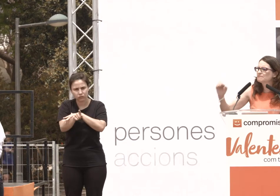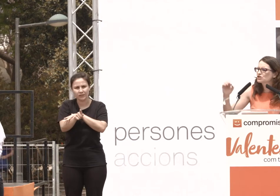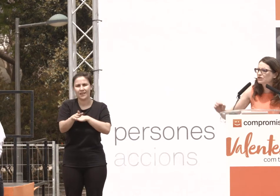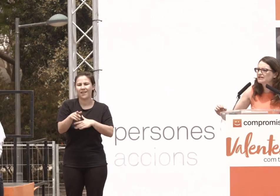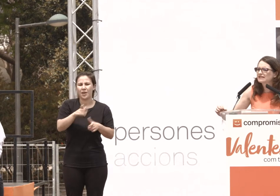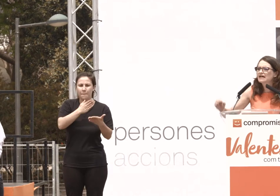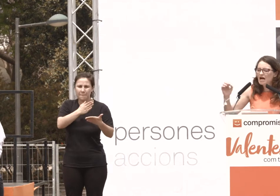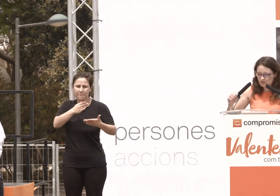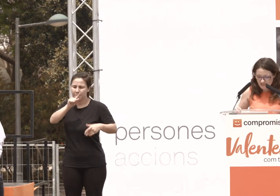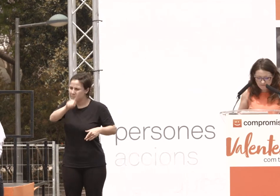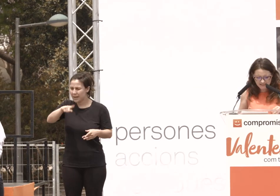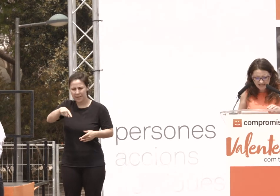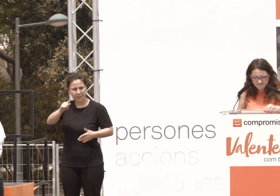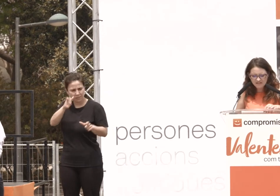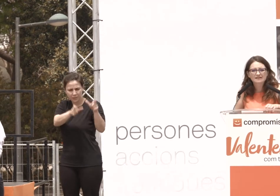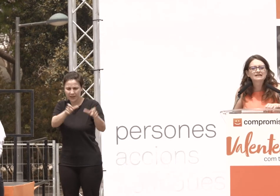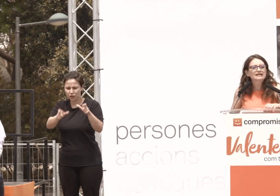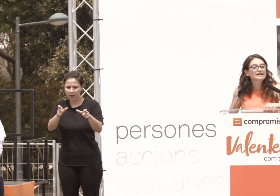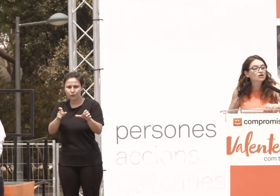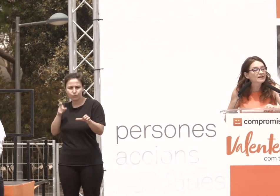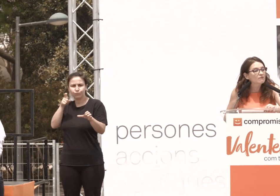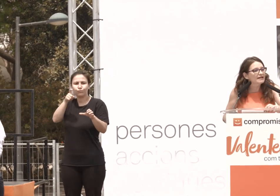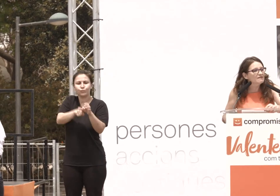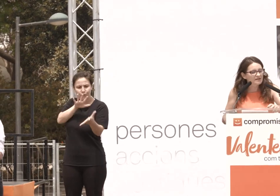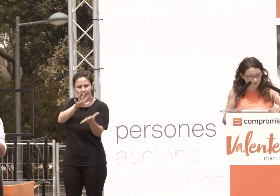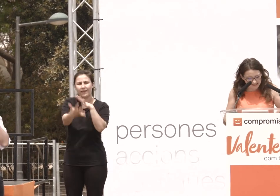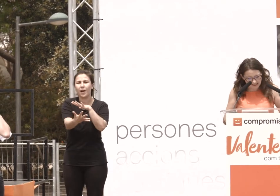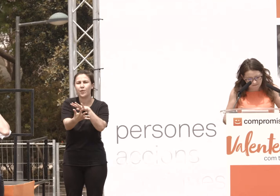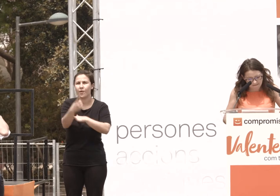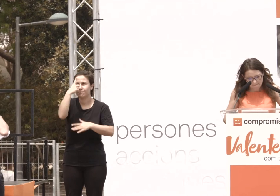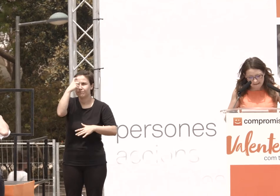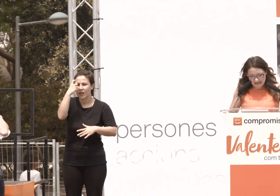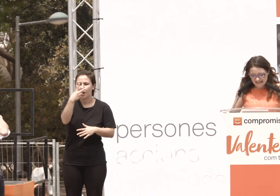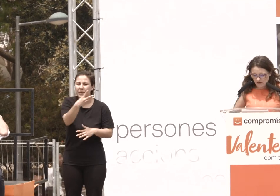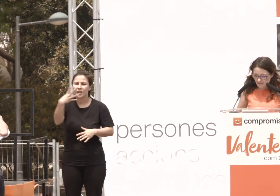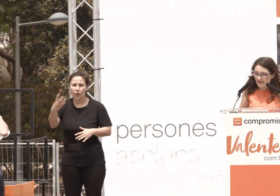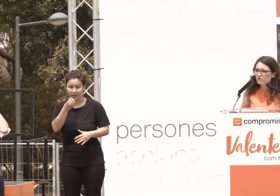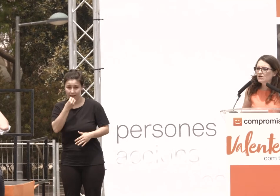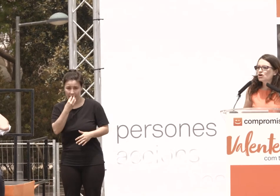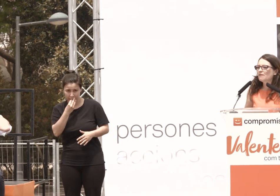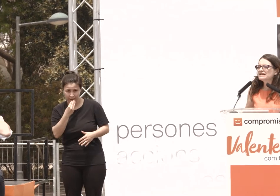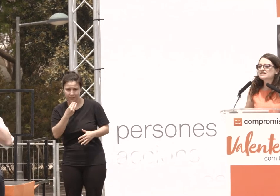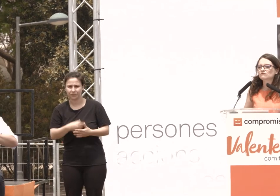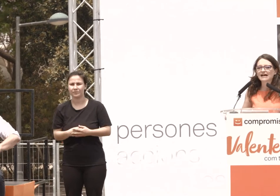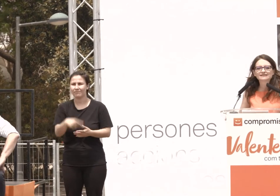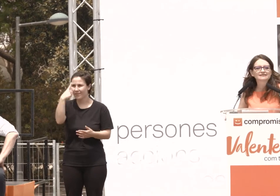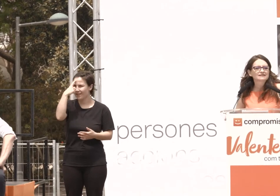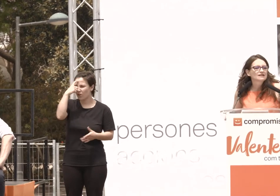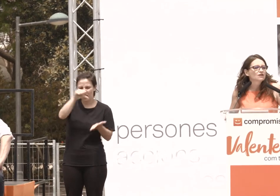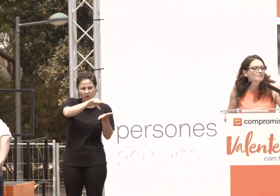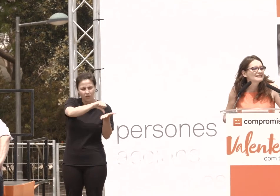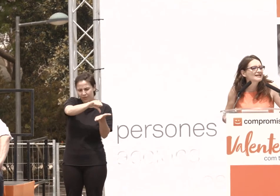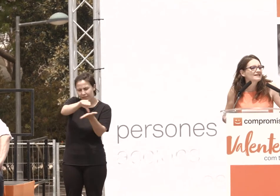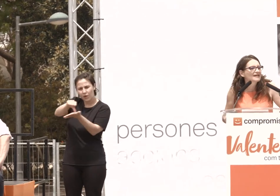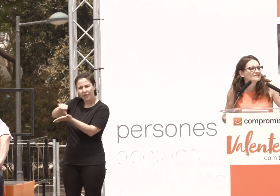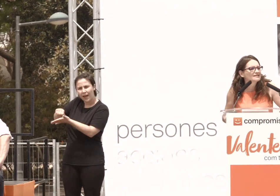milers de persones apostaren per el canvi. Recordeu aquell 24M, recordeu com les ciutats,